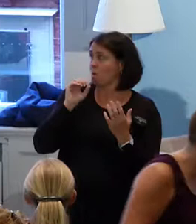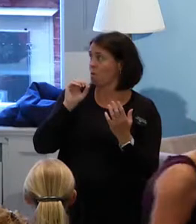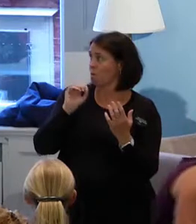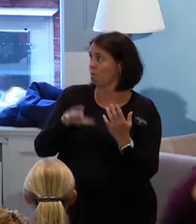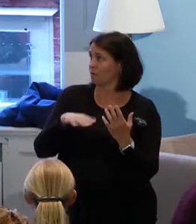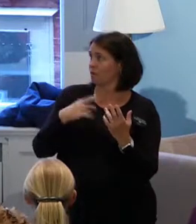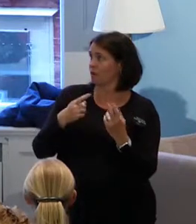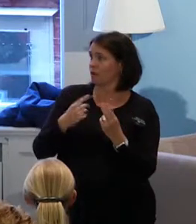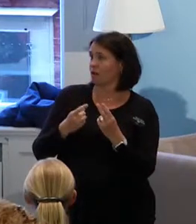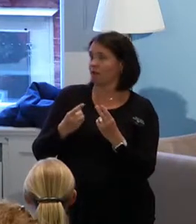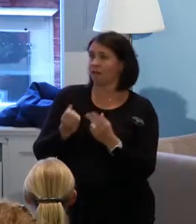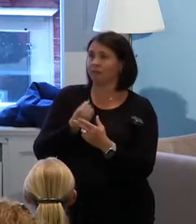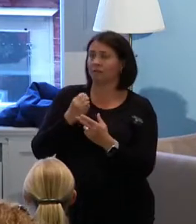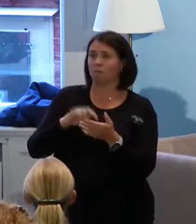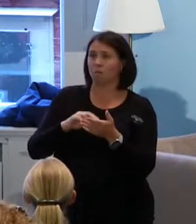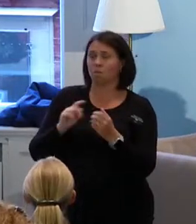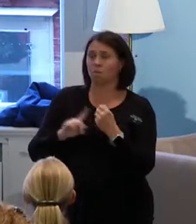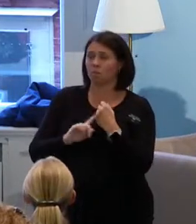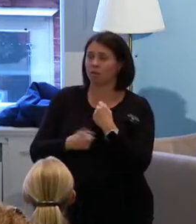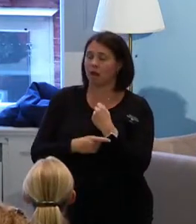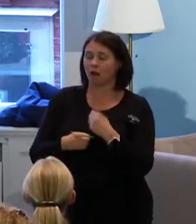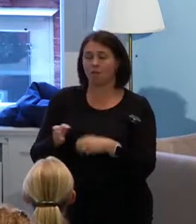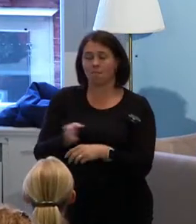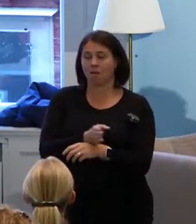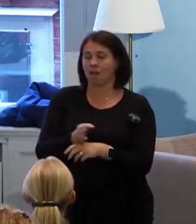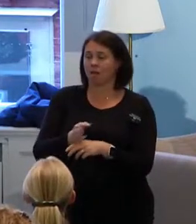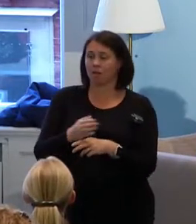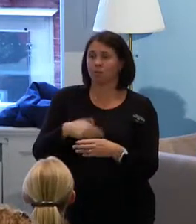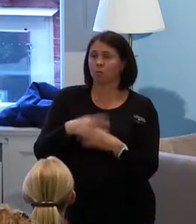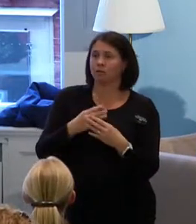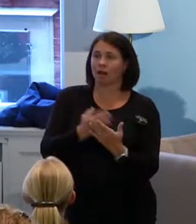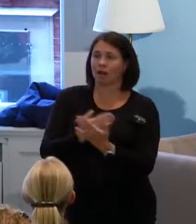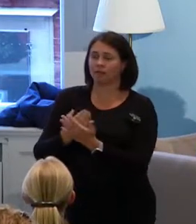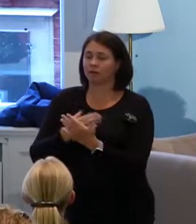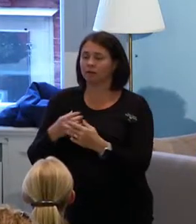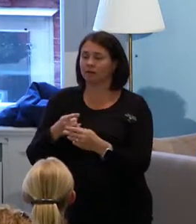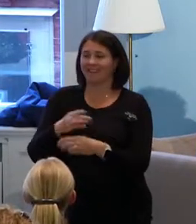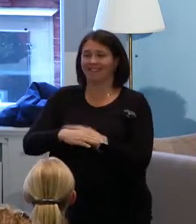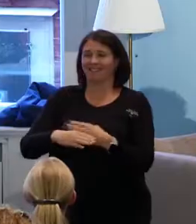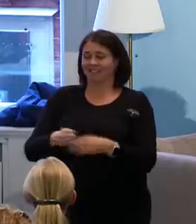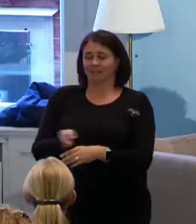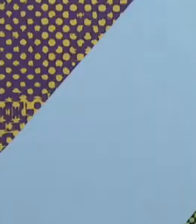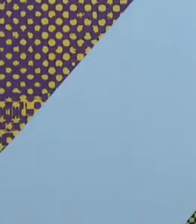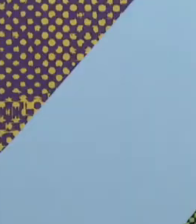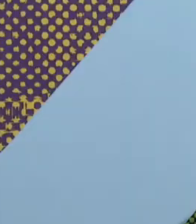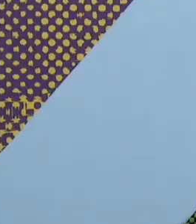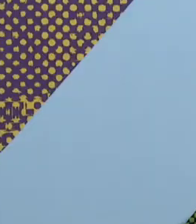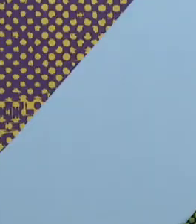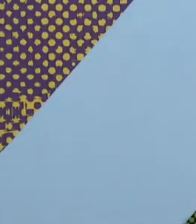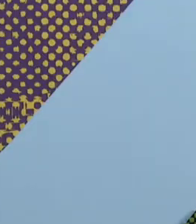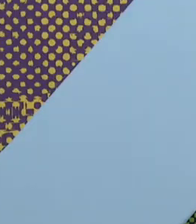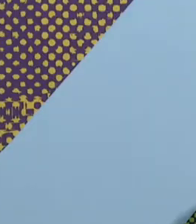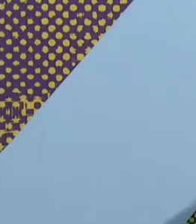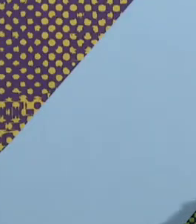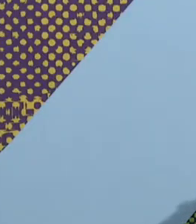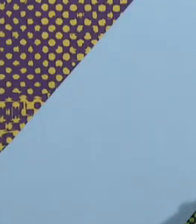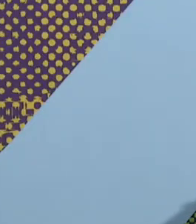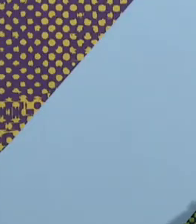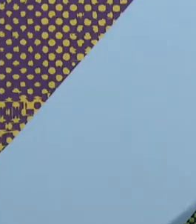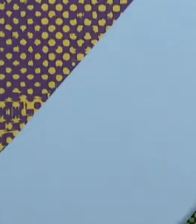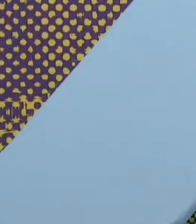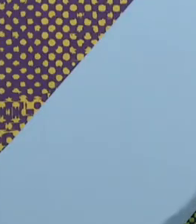modell utan sömmar mellan de nordiska länderna till och med, va? För det är väldigt mycket folk som unga svenskar som jobbar i Oslo tvärtom och så